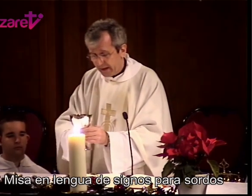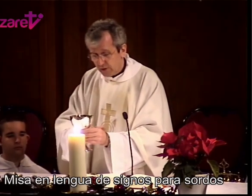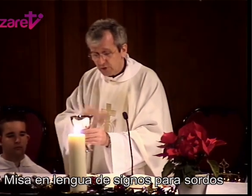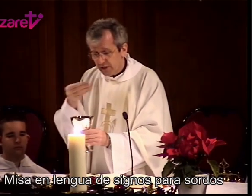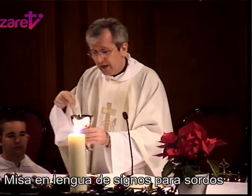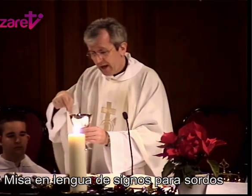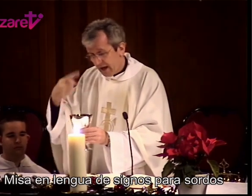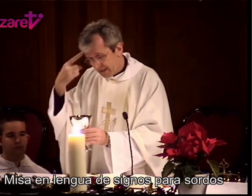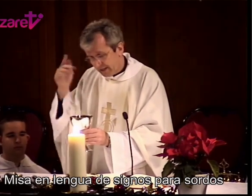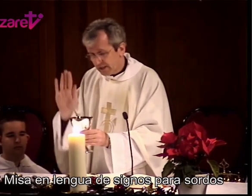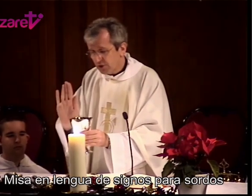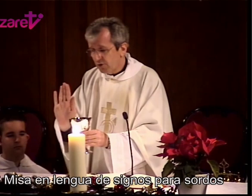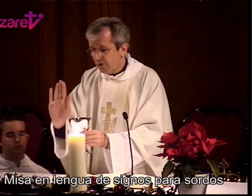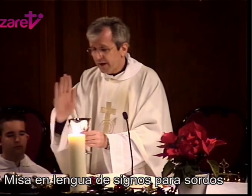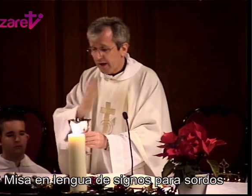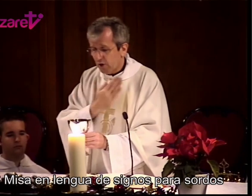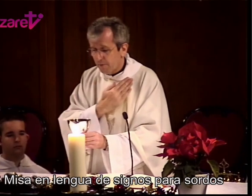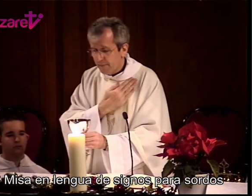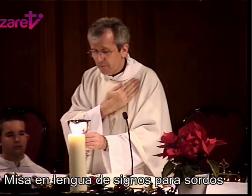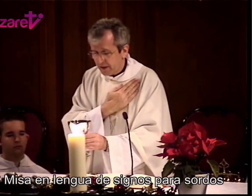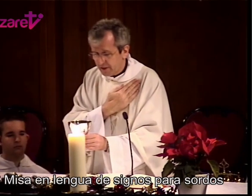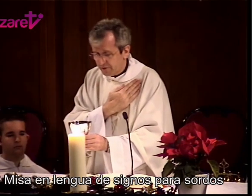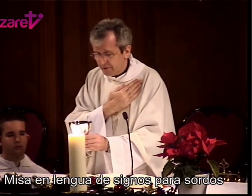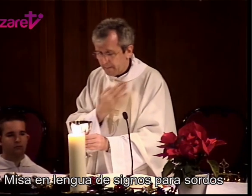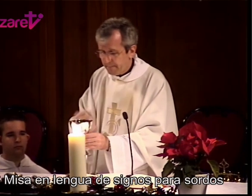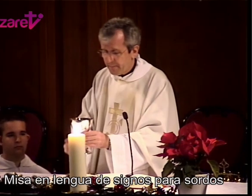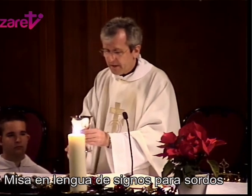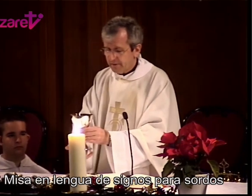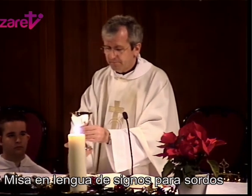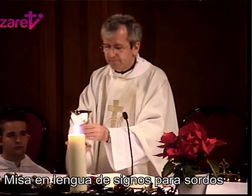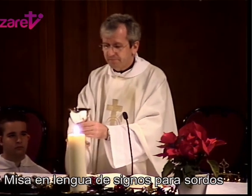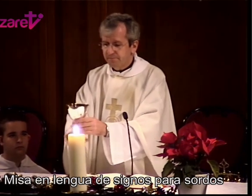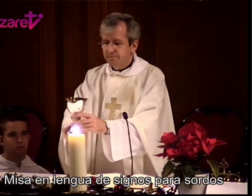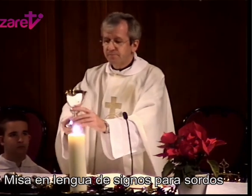pecados. Haced esto en conmemoración mía.